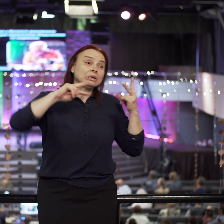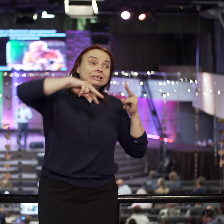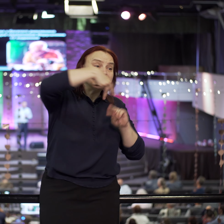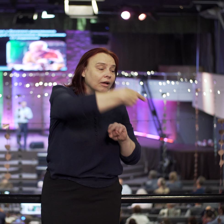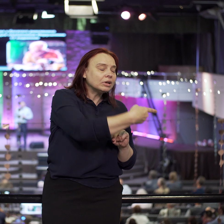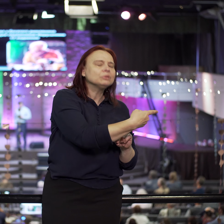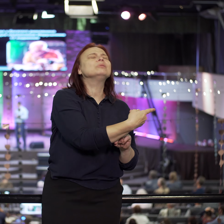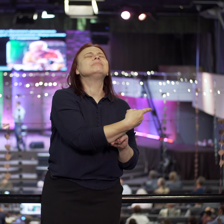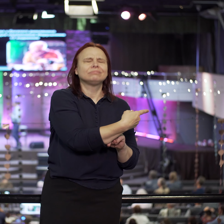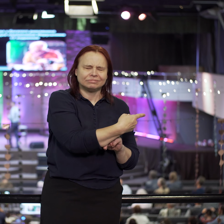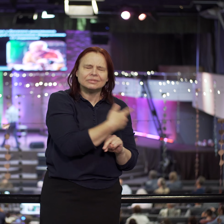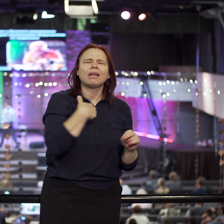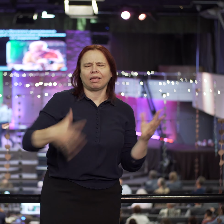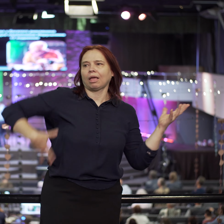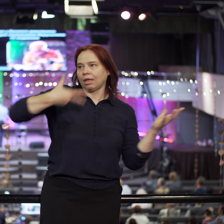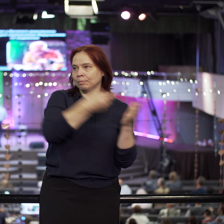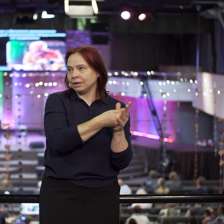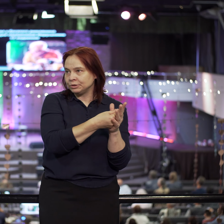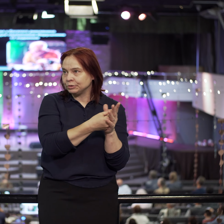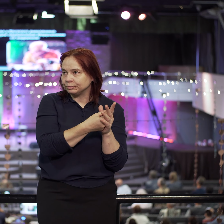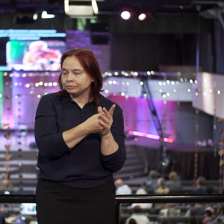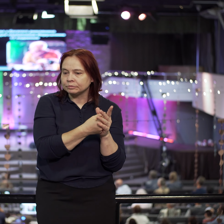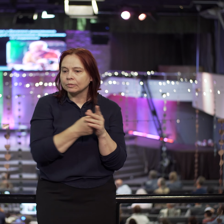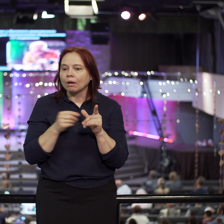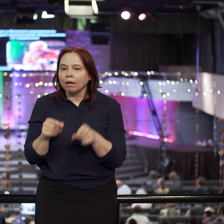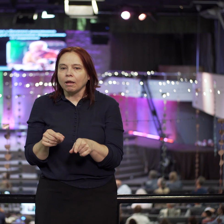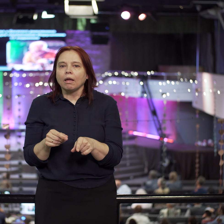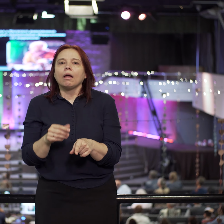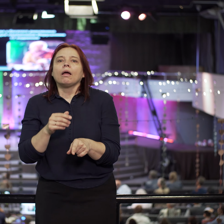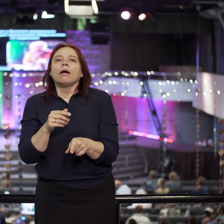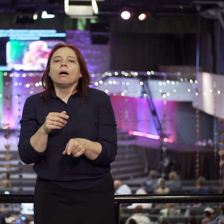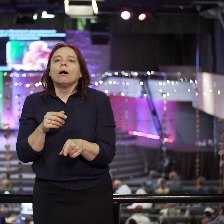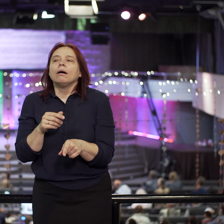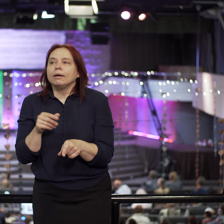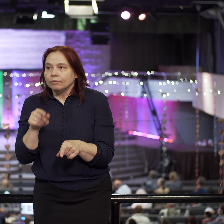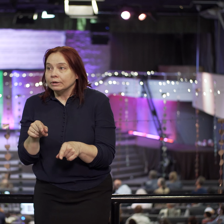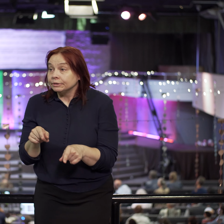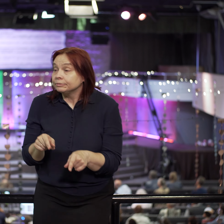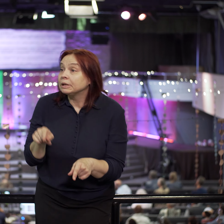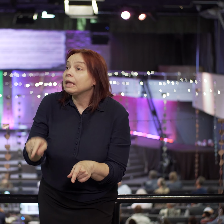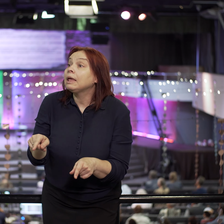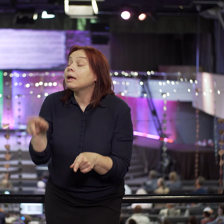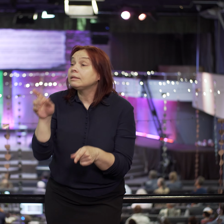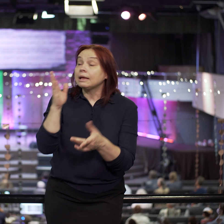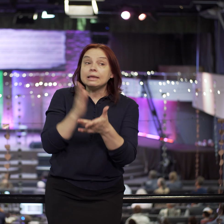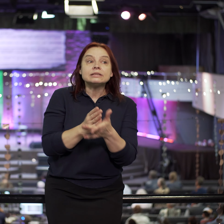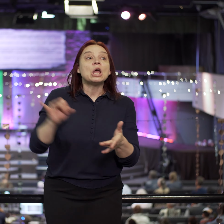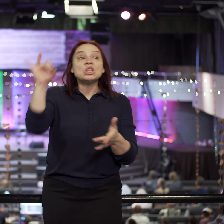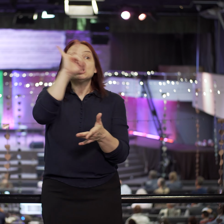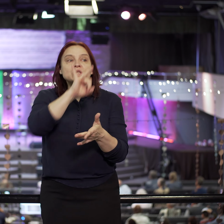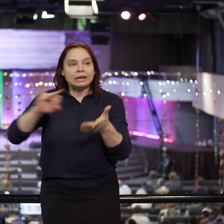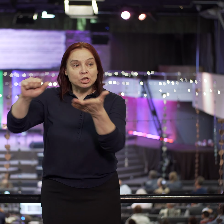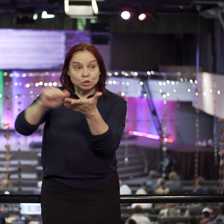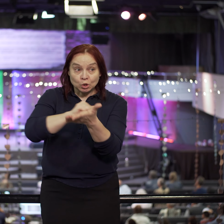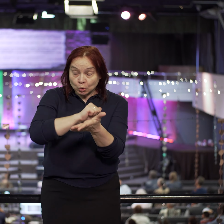обещание выполнить? Я покажу одну вещь, очень быстро мы идем, это историческая справка.